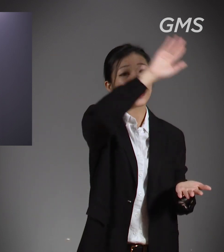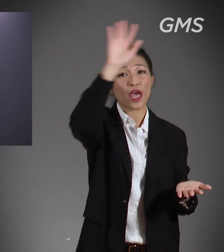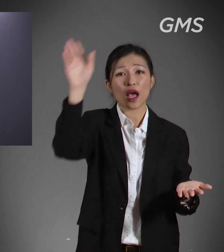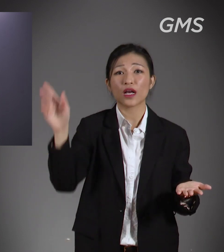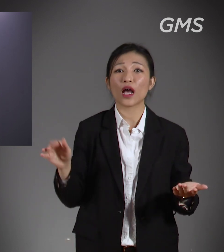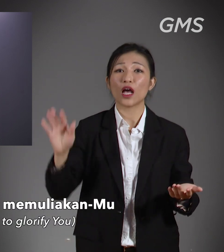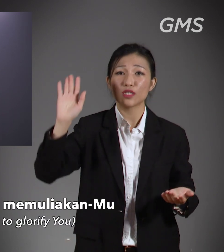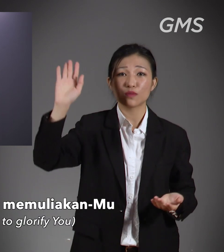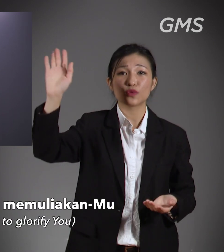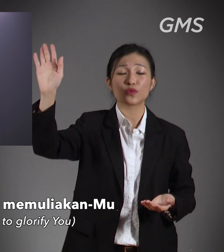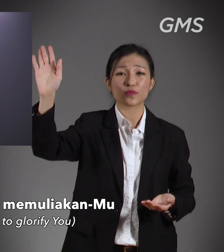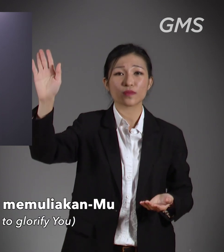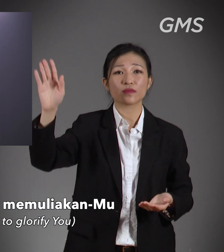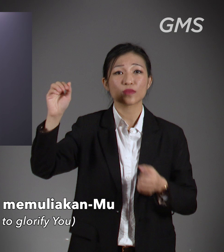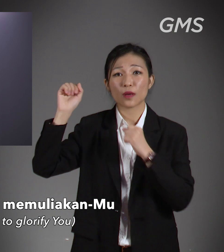memuliakanmu,